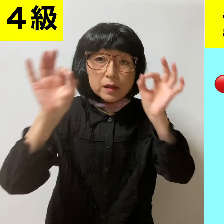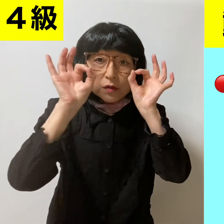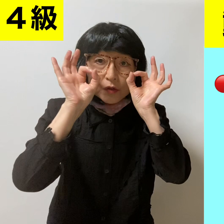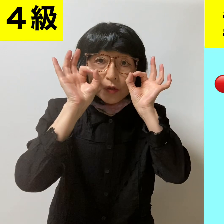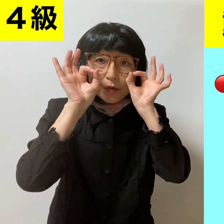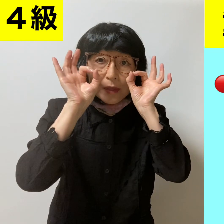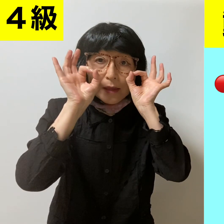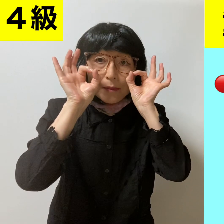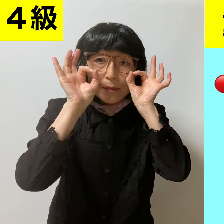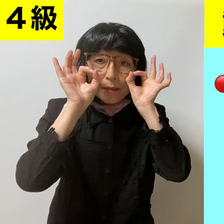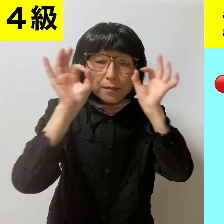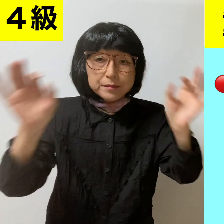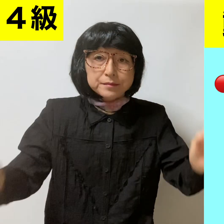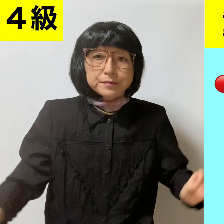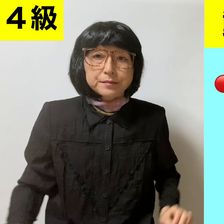すずめ。